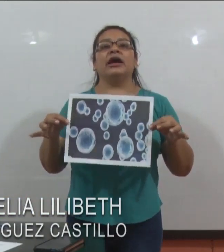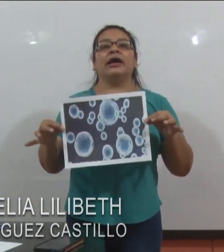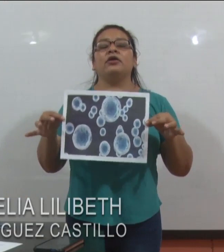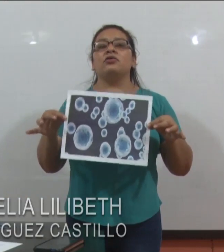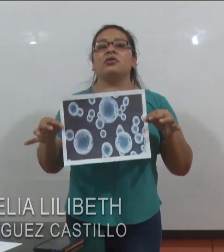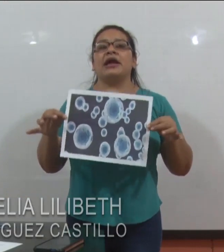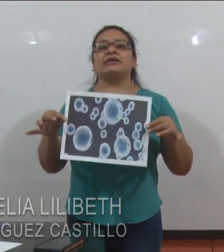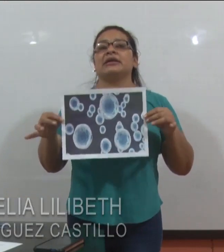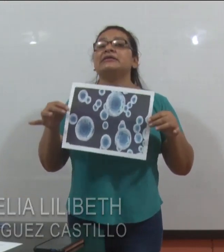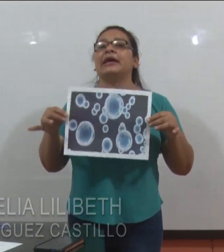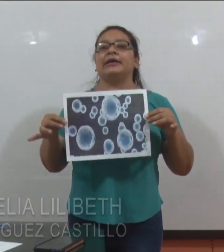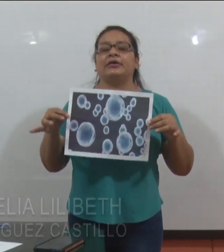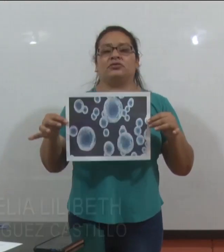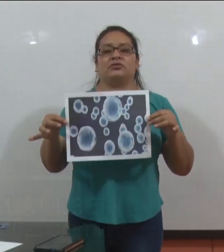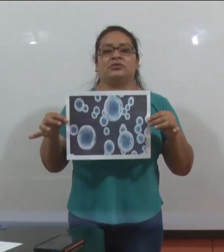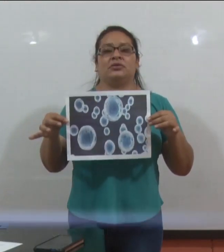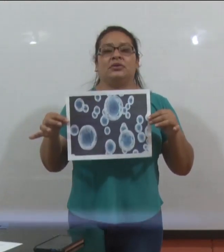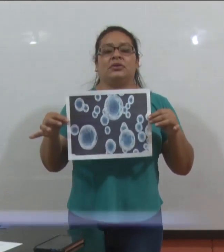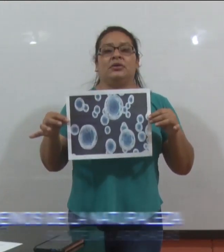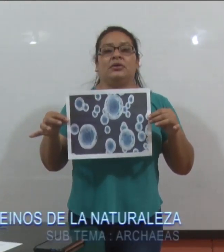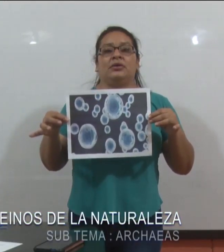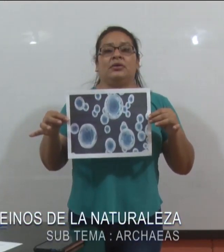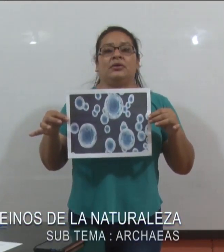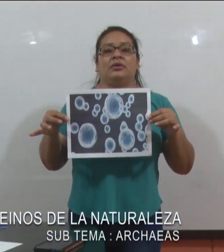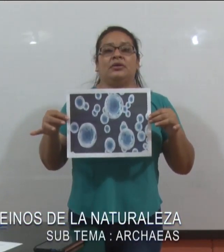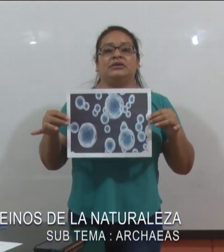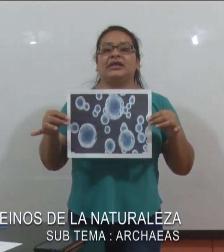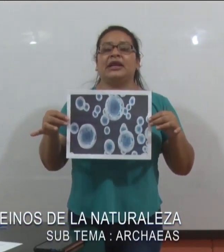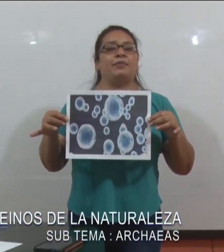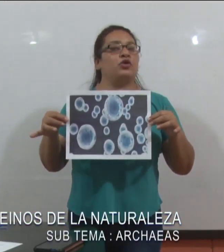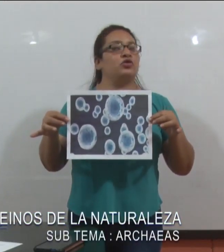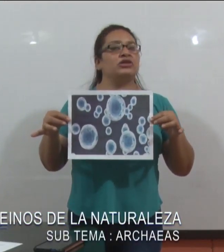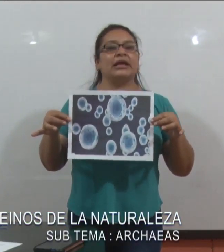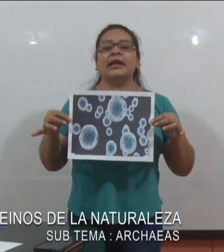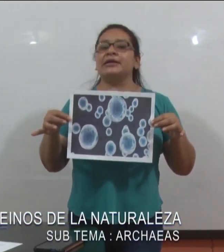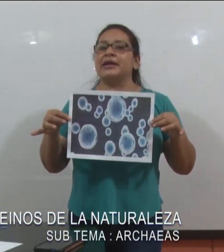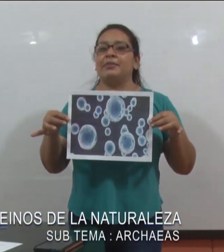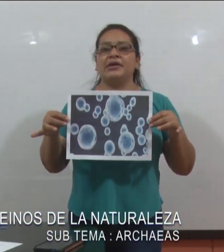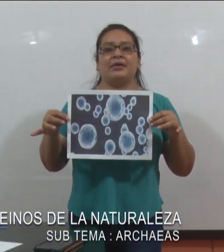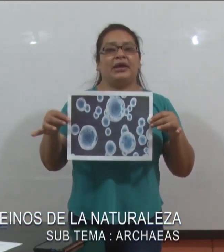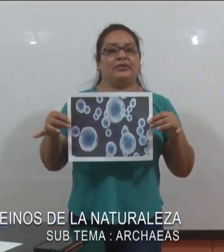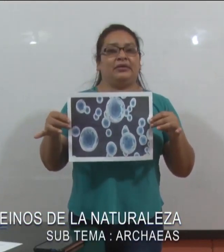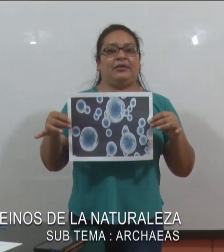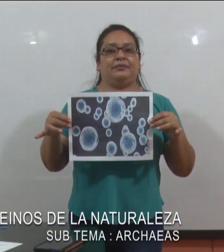en los lugares salinos. Se reproducen rápidamente.